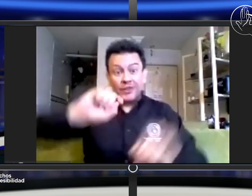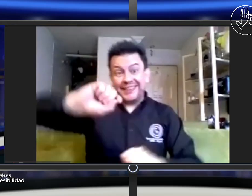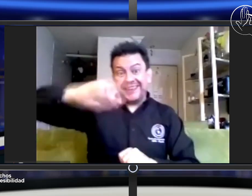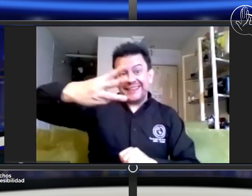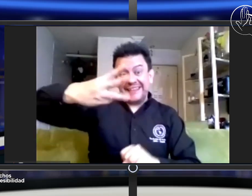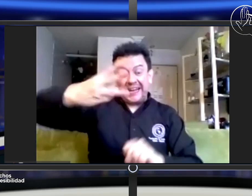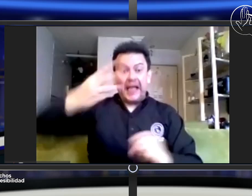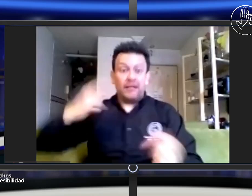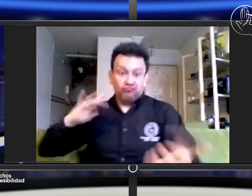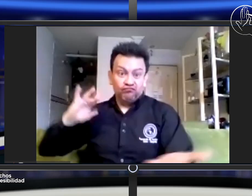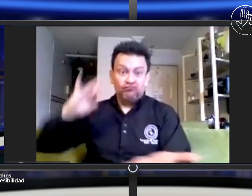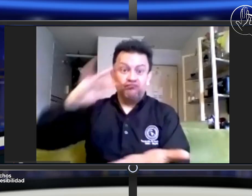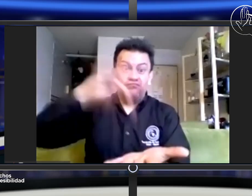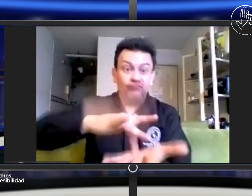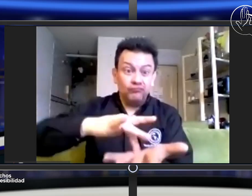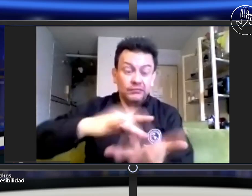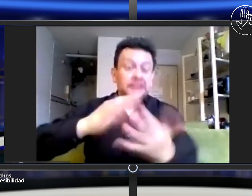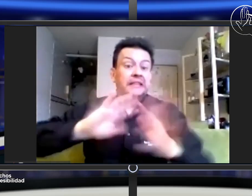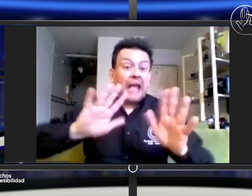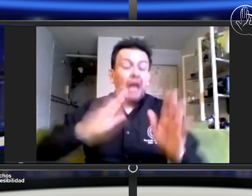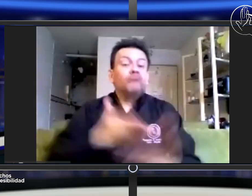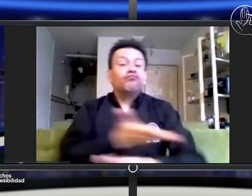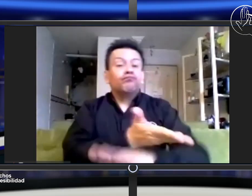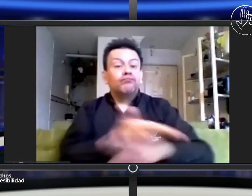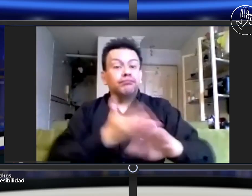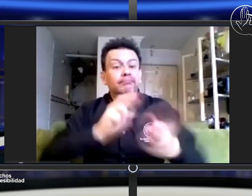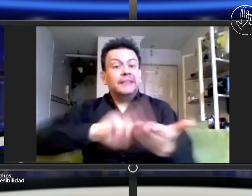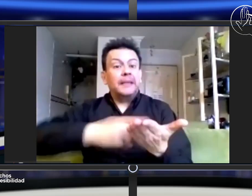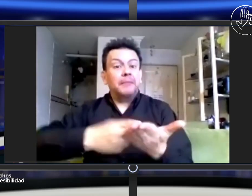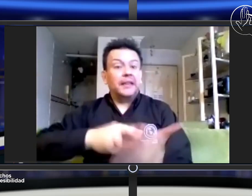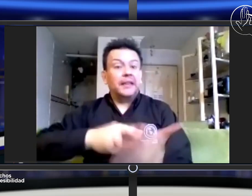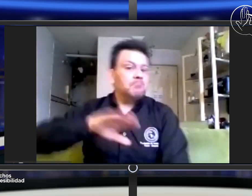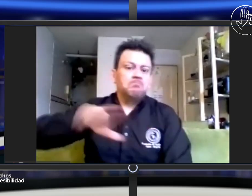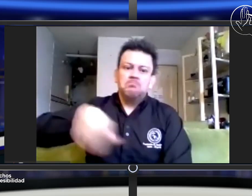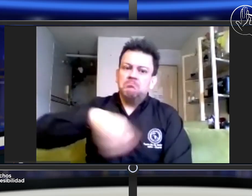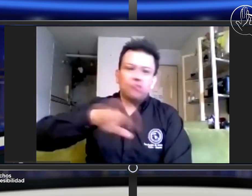diplomado, entonces cuál tenía que tener permiso. A la tercera reunión,